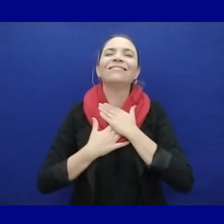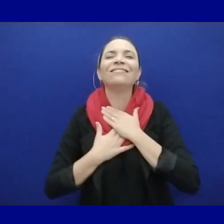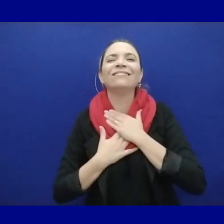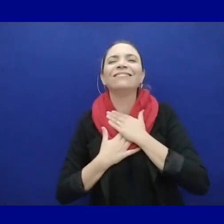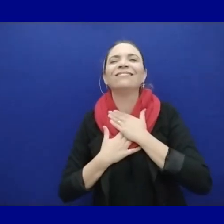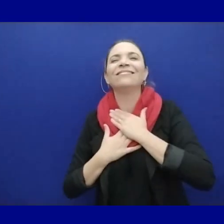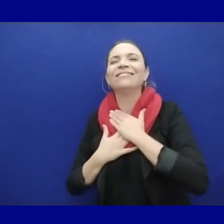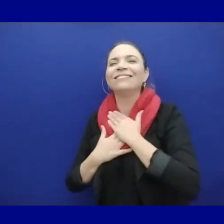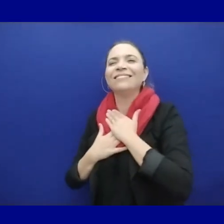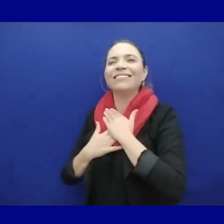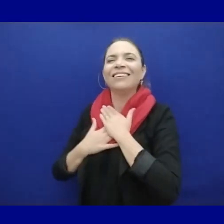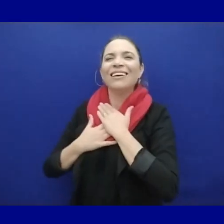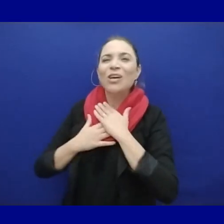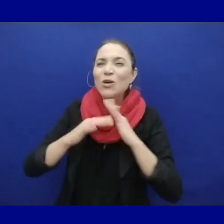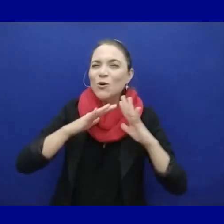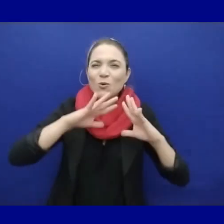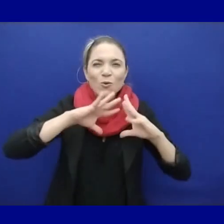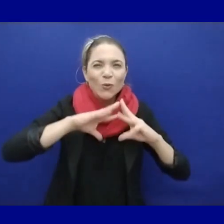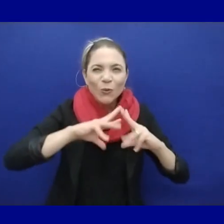nós. Tudo